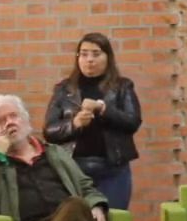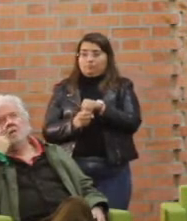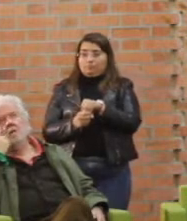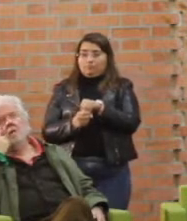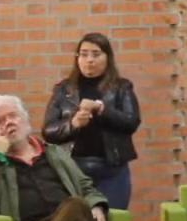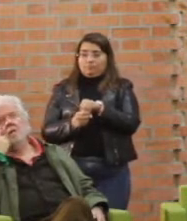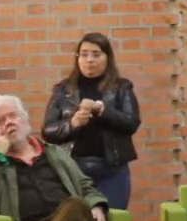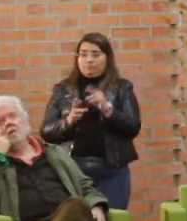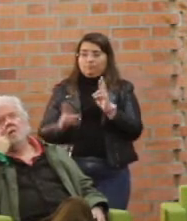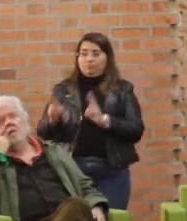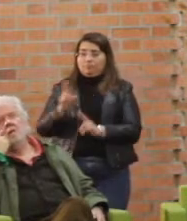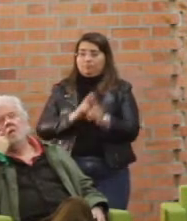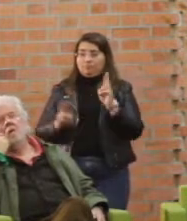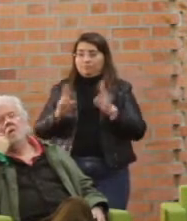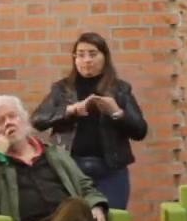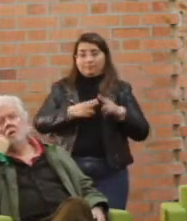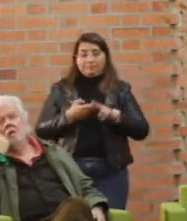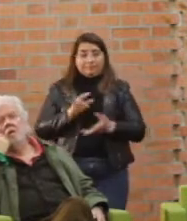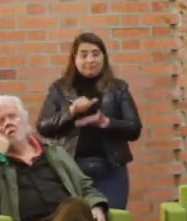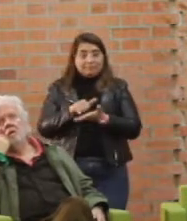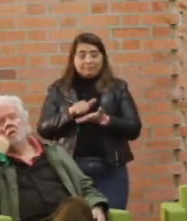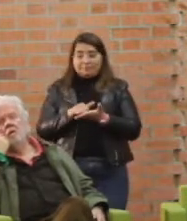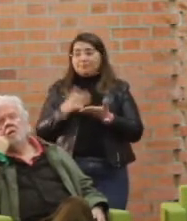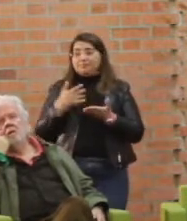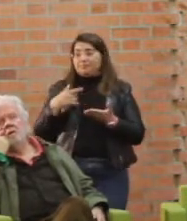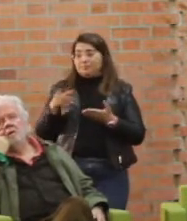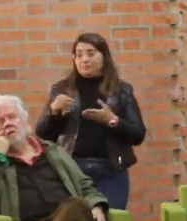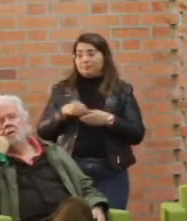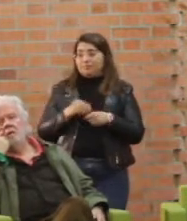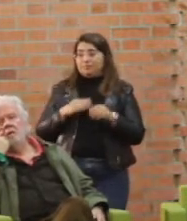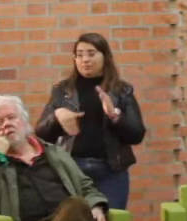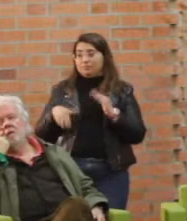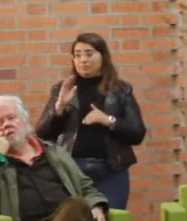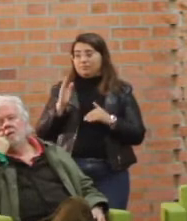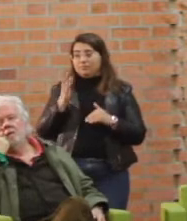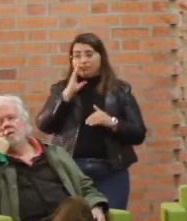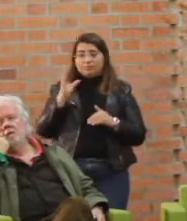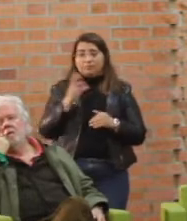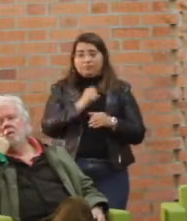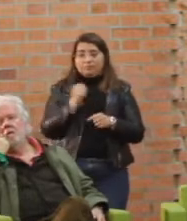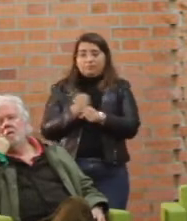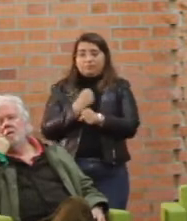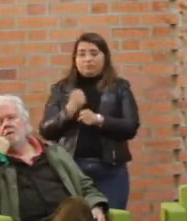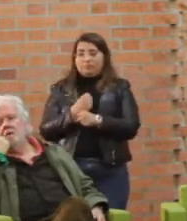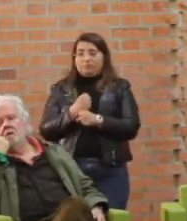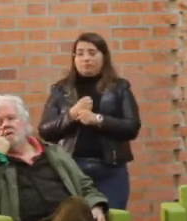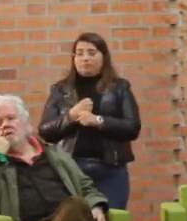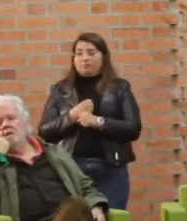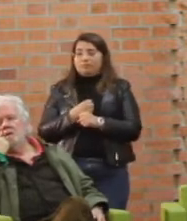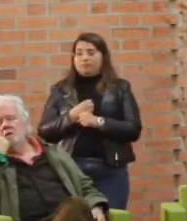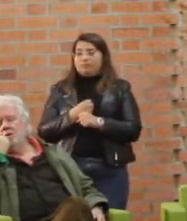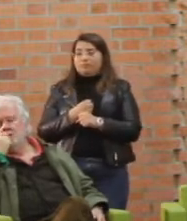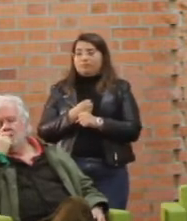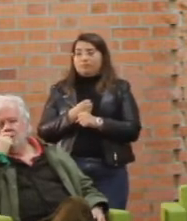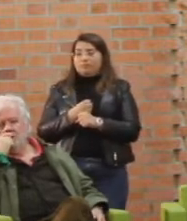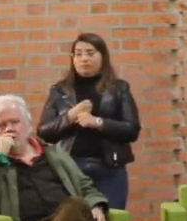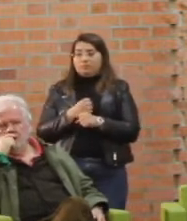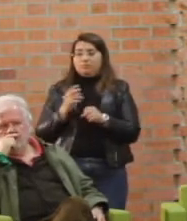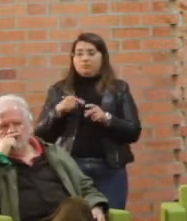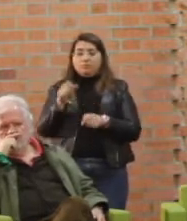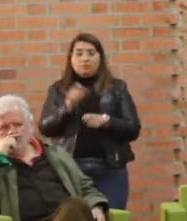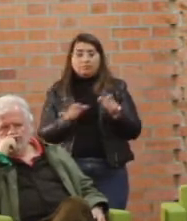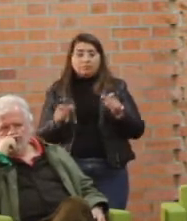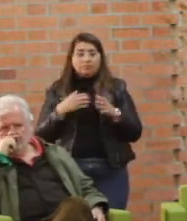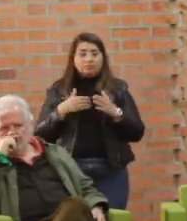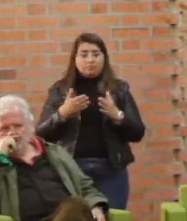la relación entre el feminismo y el movimiento de personas con discapacidad es una relación que no es tan pacífica hay tensiones y hay